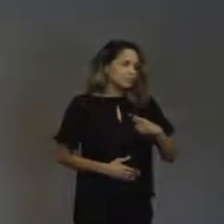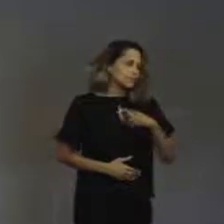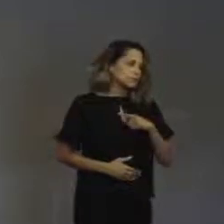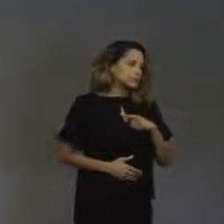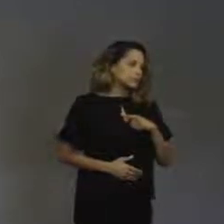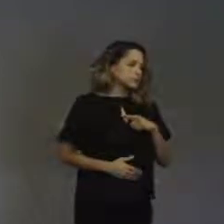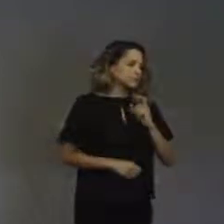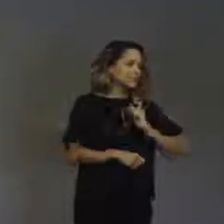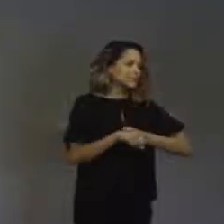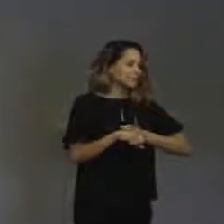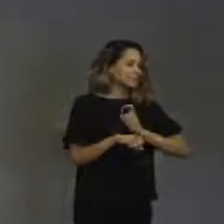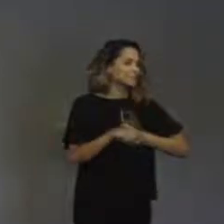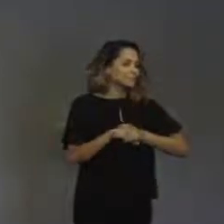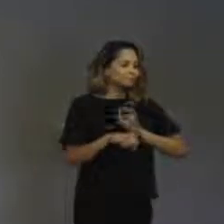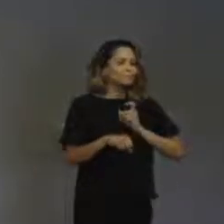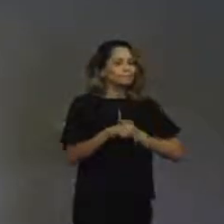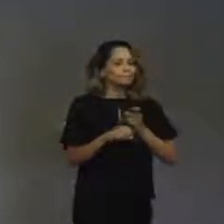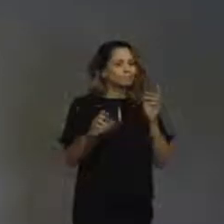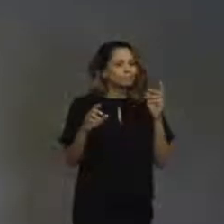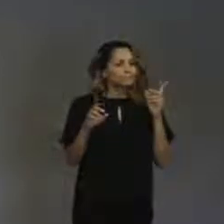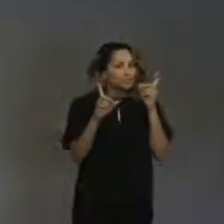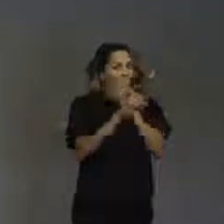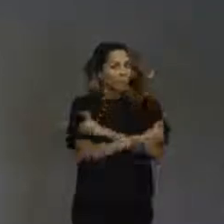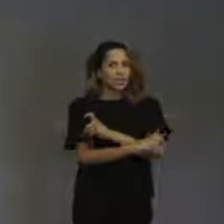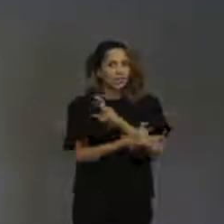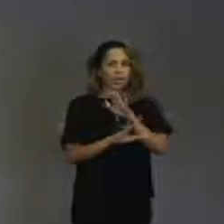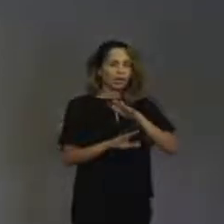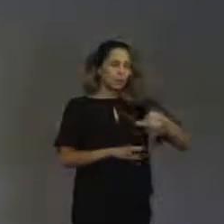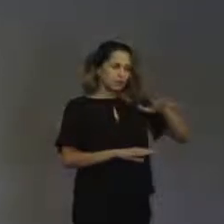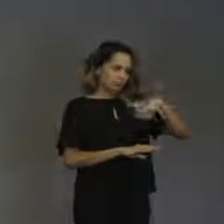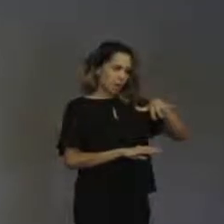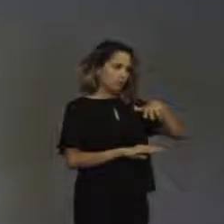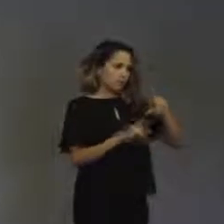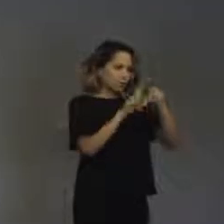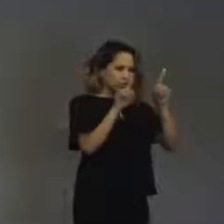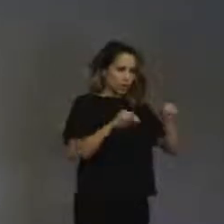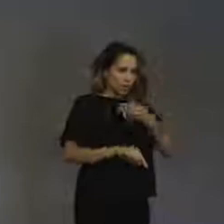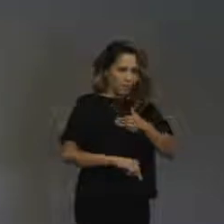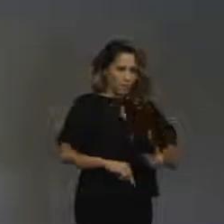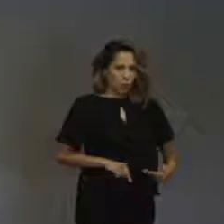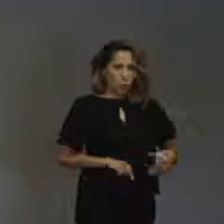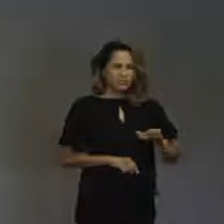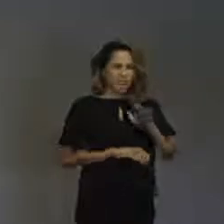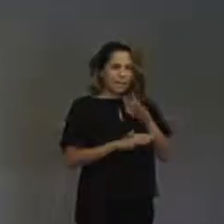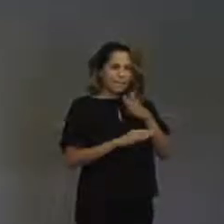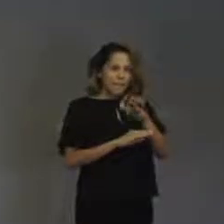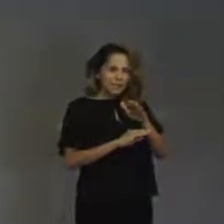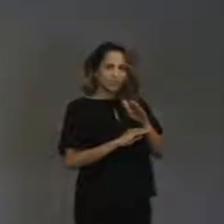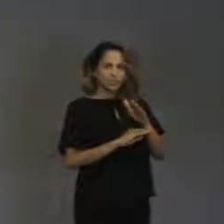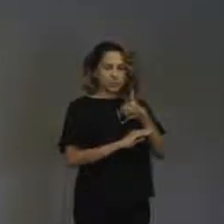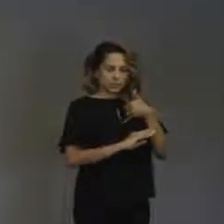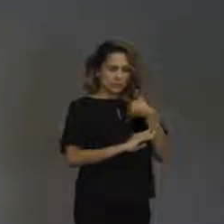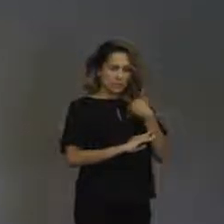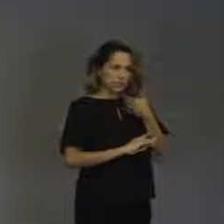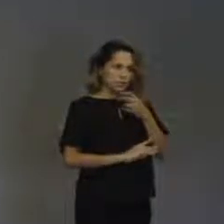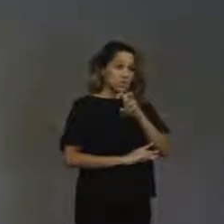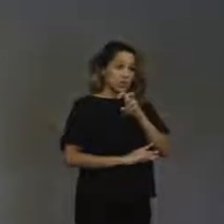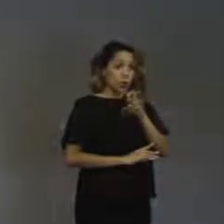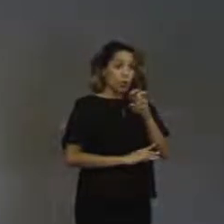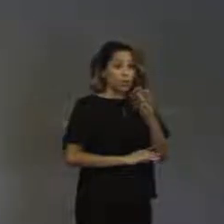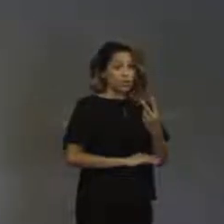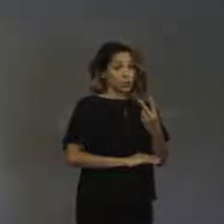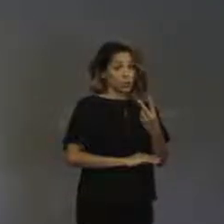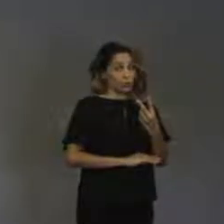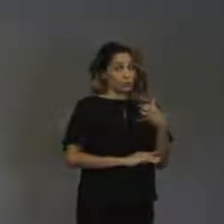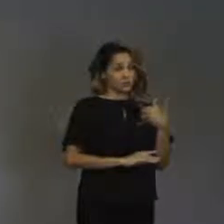Prefeitura de São Paulo, então, a média de idade do funcionalismo lá é 52 anos. É um público, é um pessoal já mais de